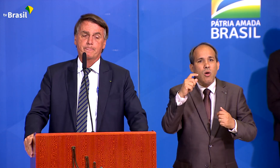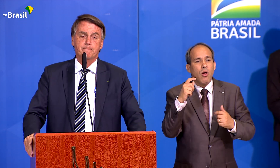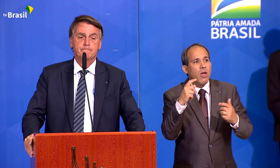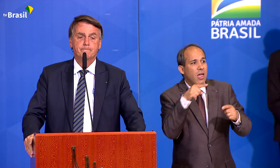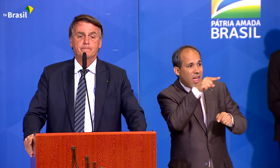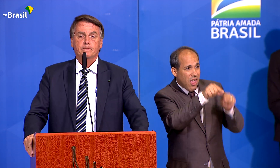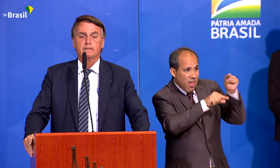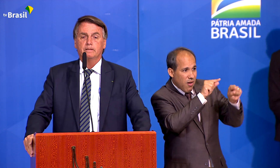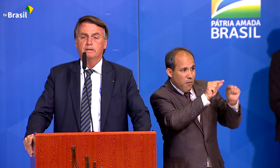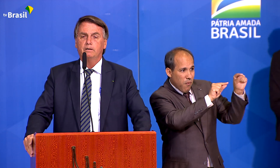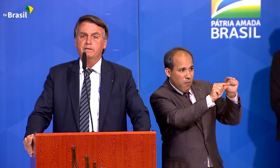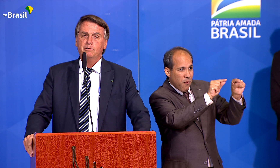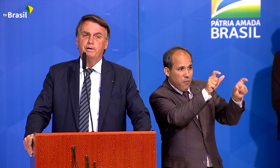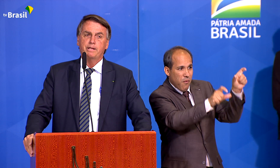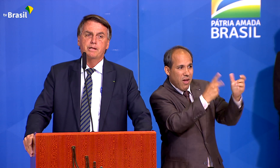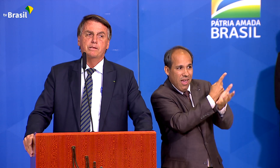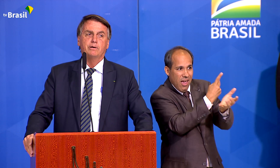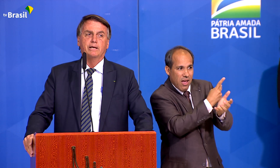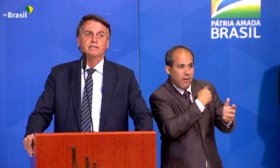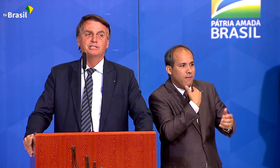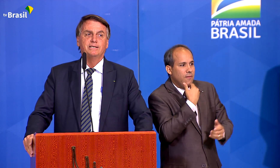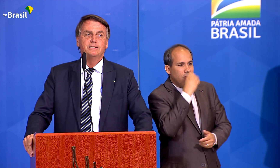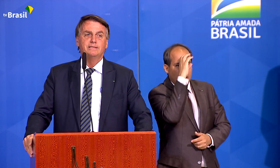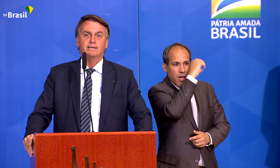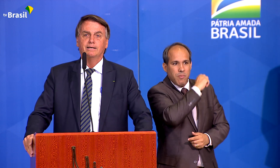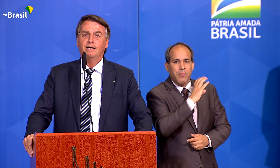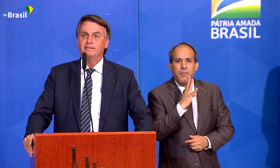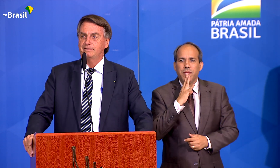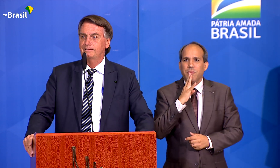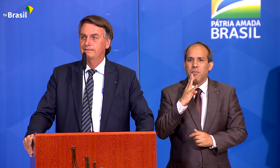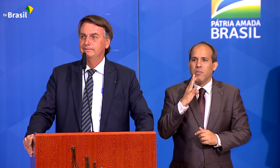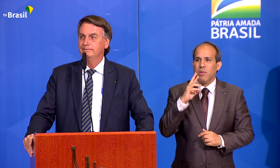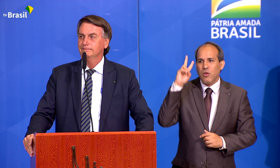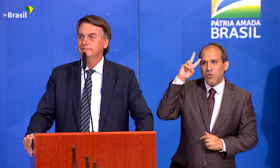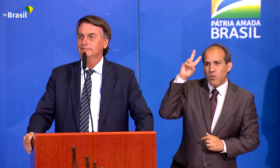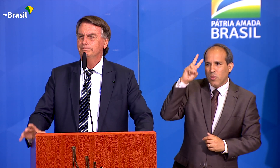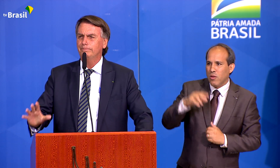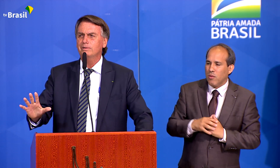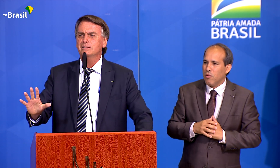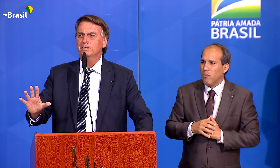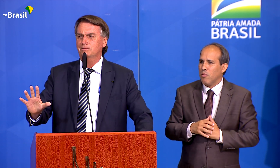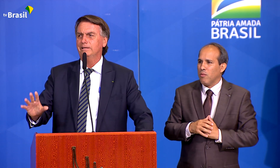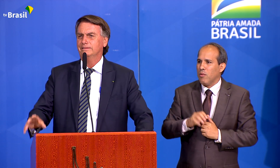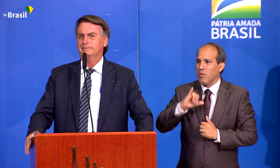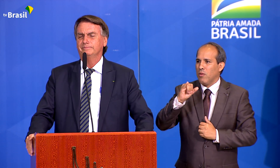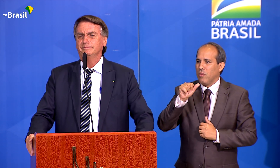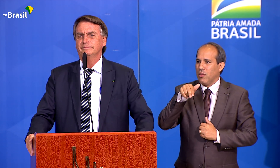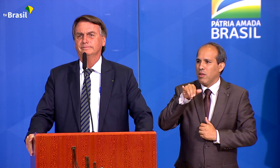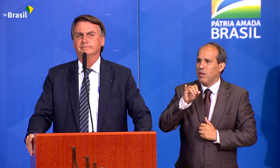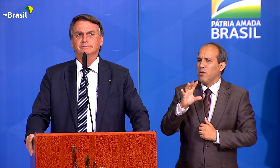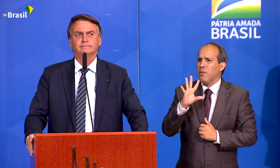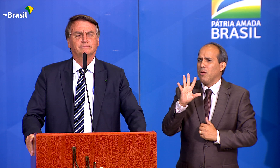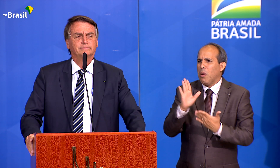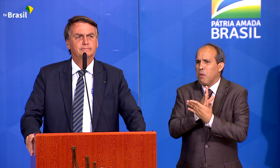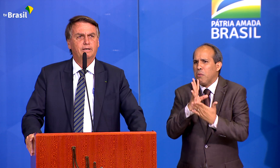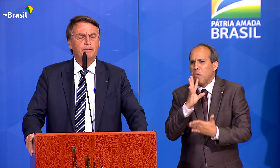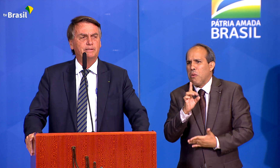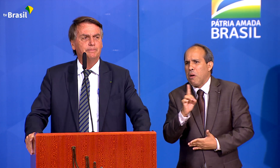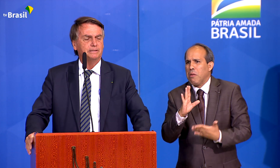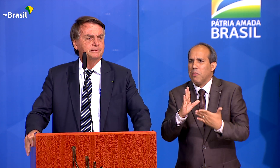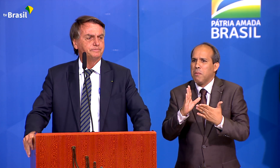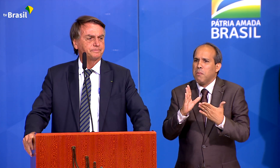outros se alguém conhece a senhora Jane as pouca gente conhece